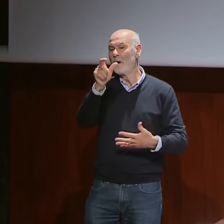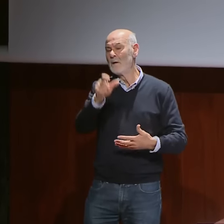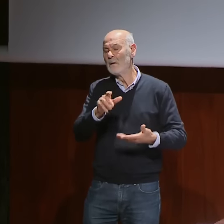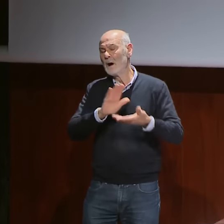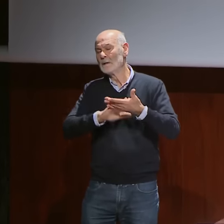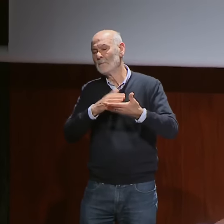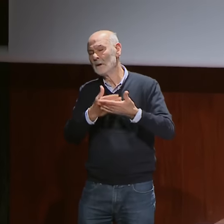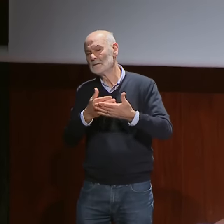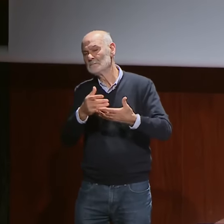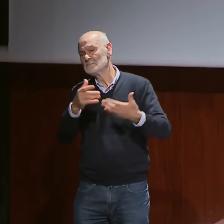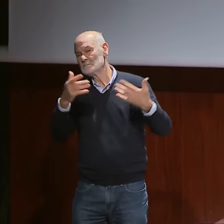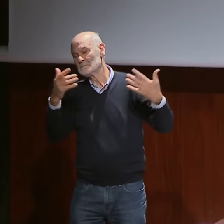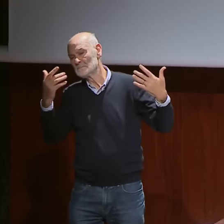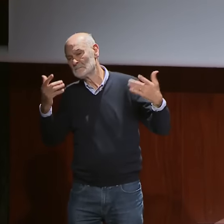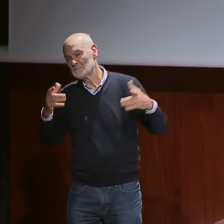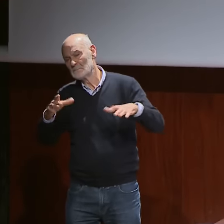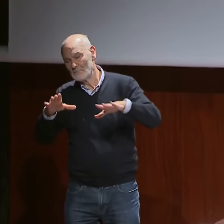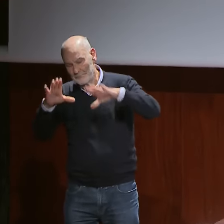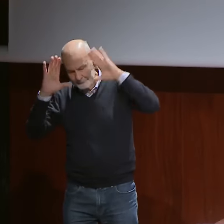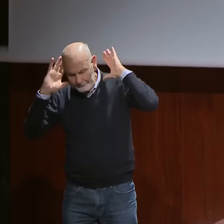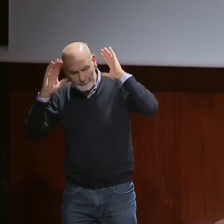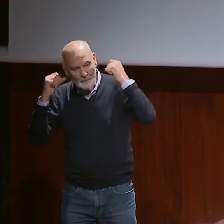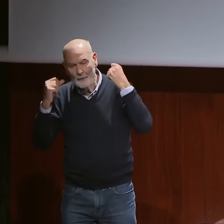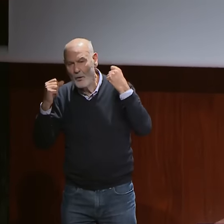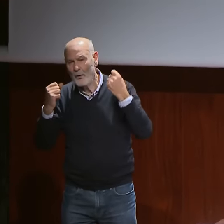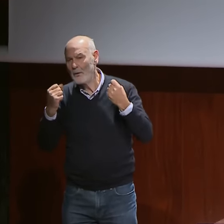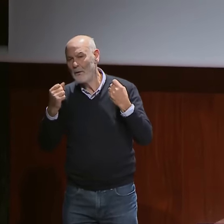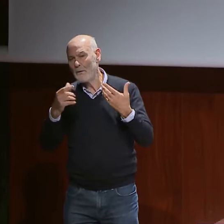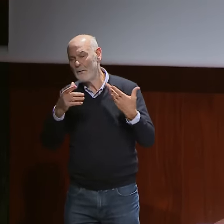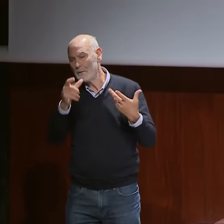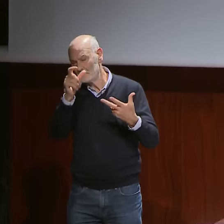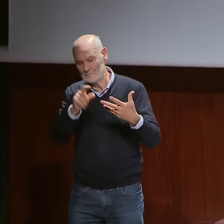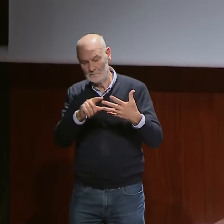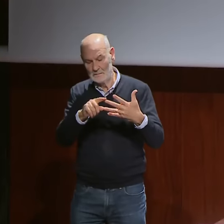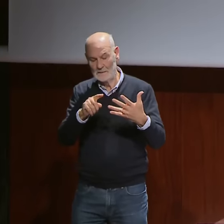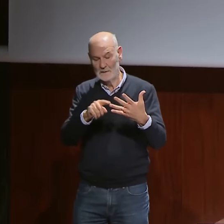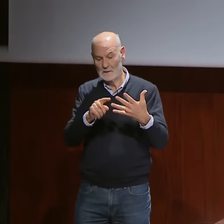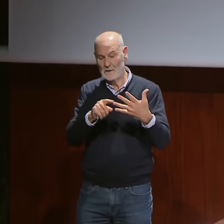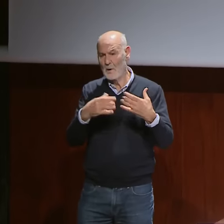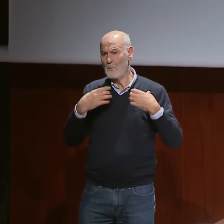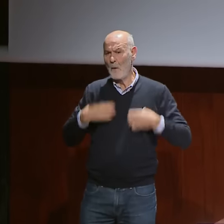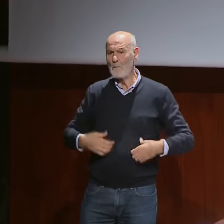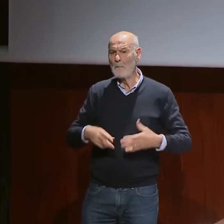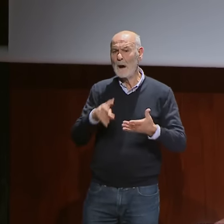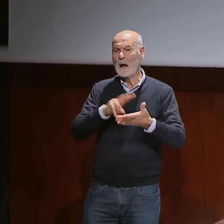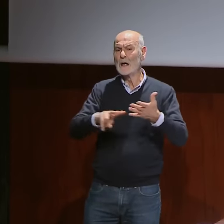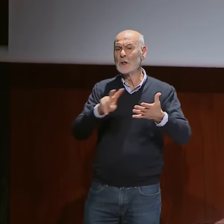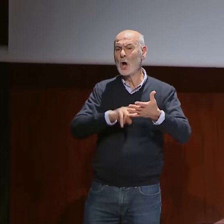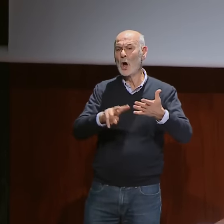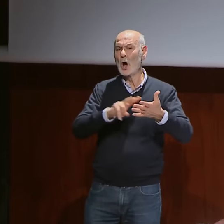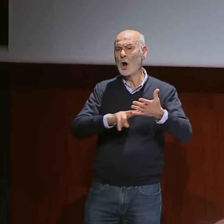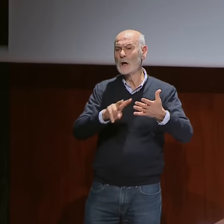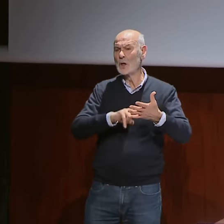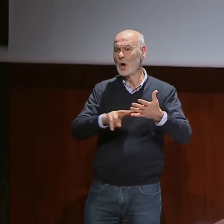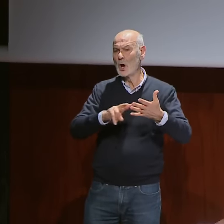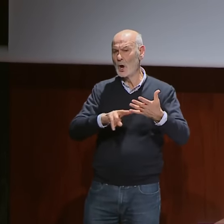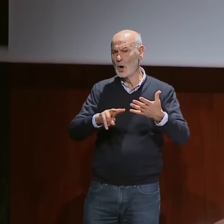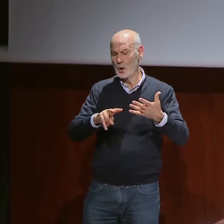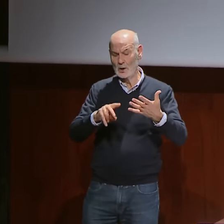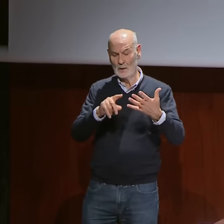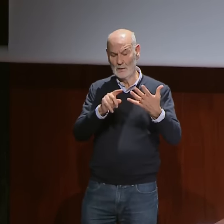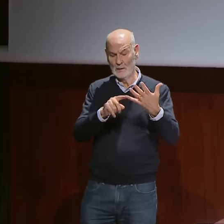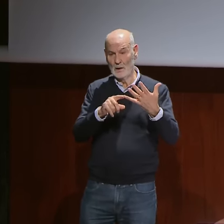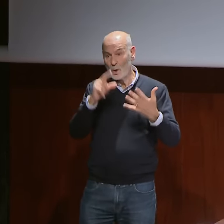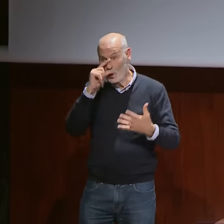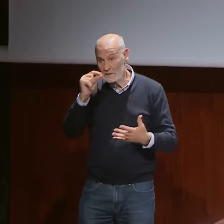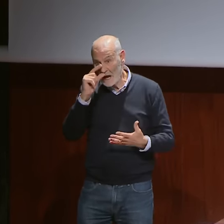il y avait aussi une personne, une interprète, qui est très très fort plongé dans le monde des sourds, et